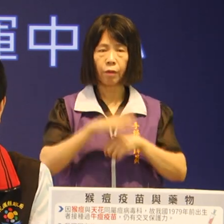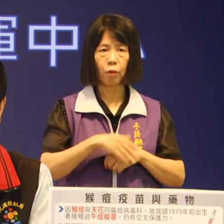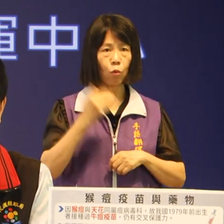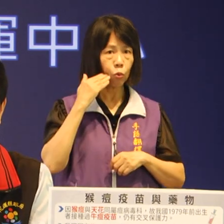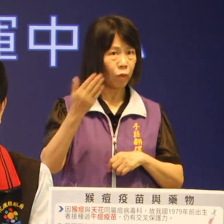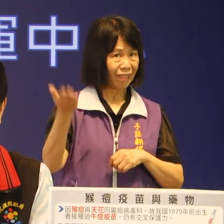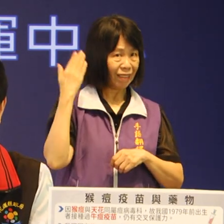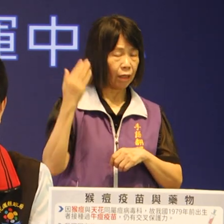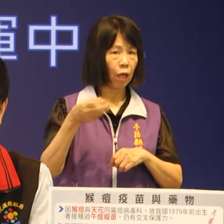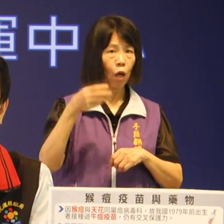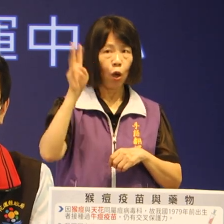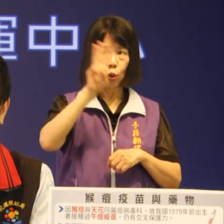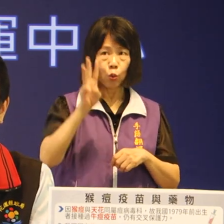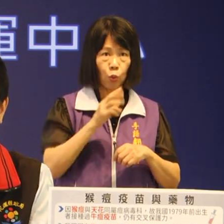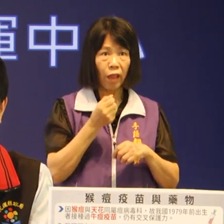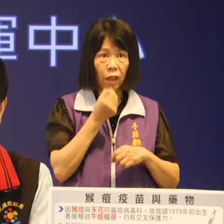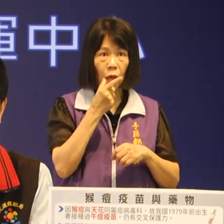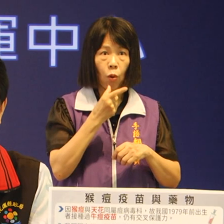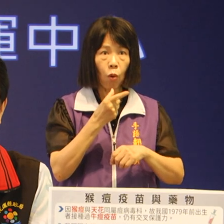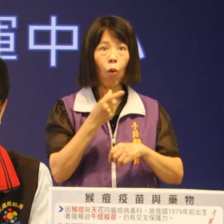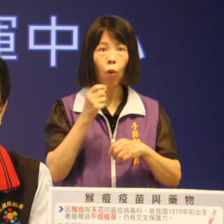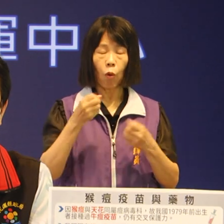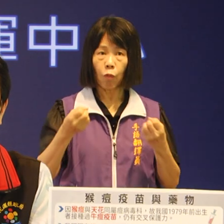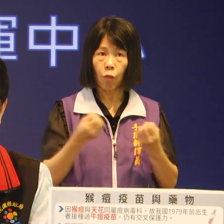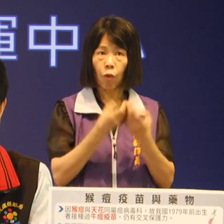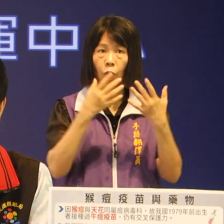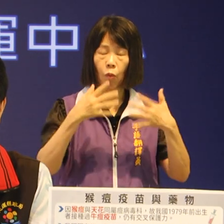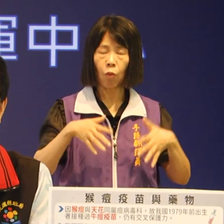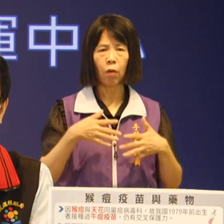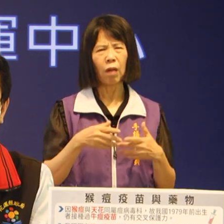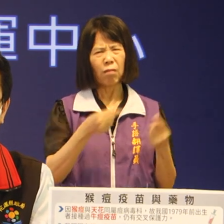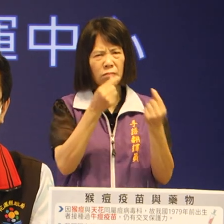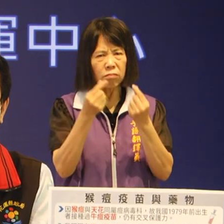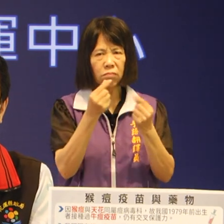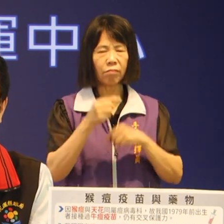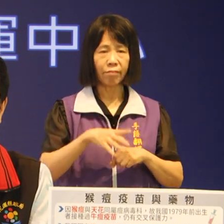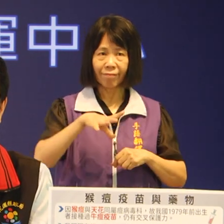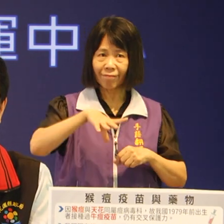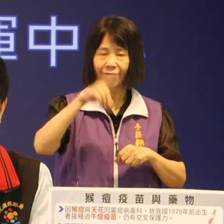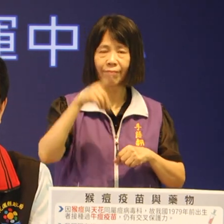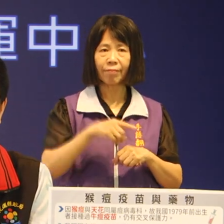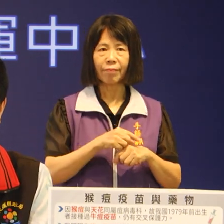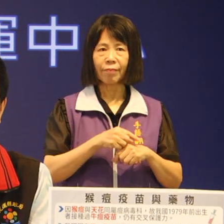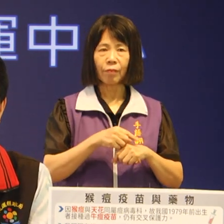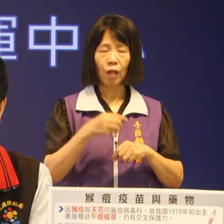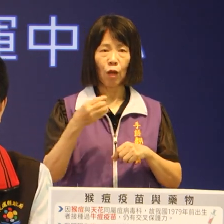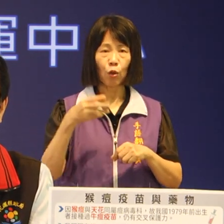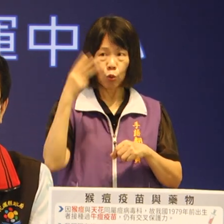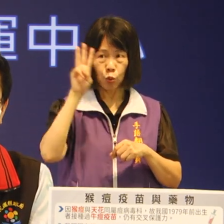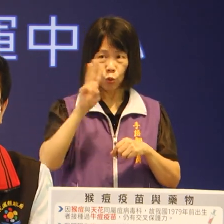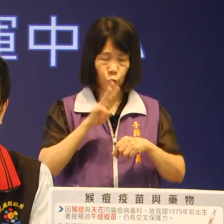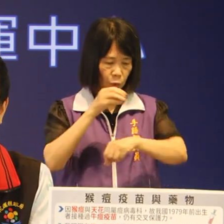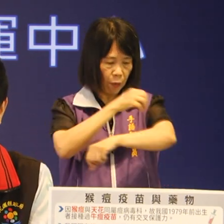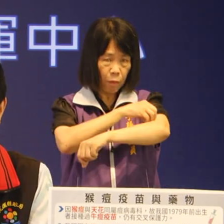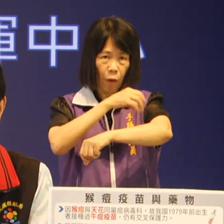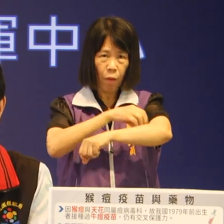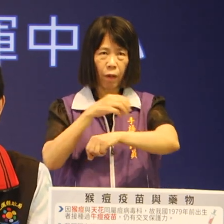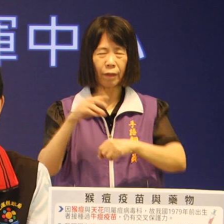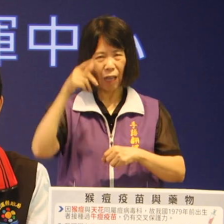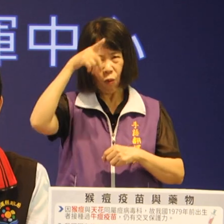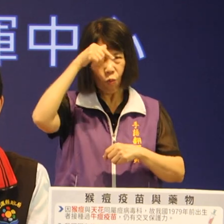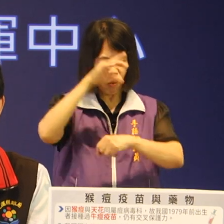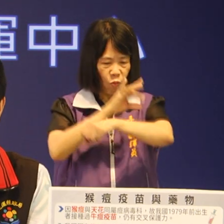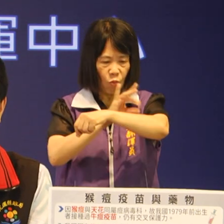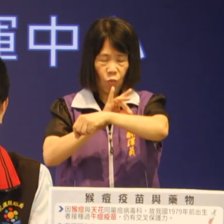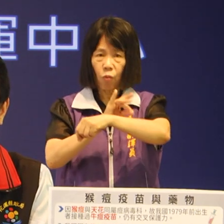得过水痘这个病的话，那其实它跟水痘情况是非常类似。一开始的身上会出现很多的水珠，然后甚至会有脓珠等